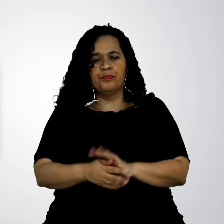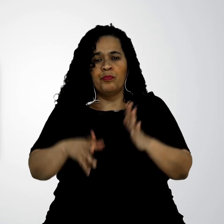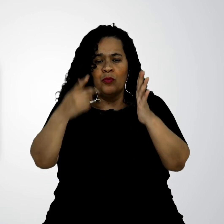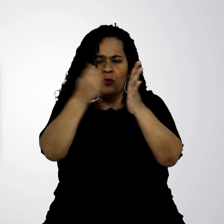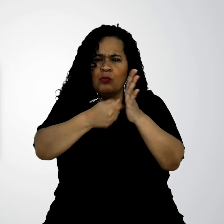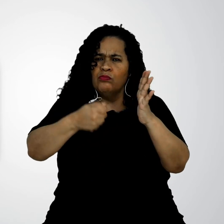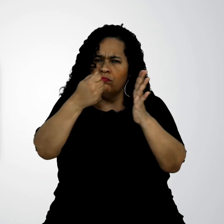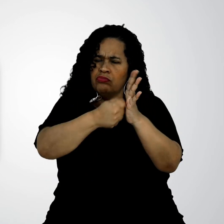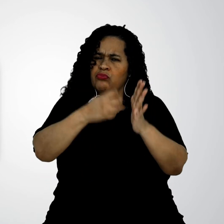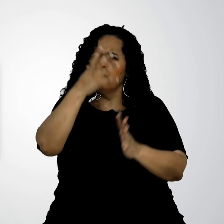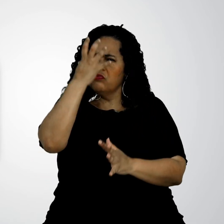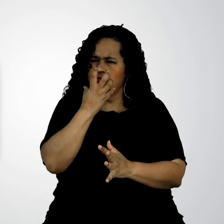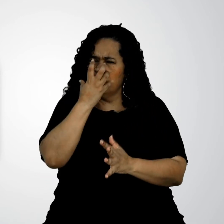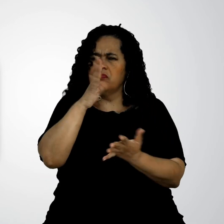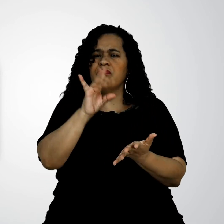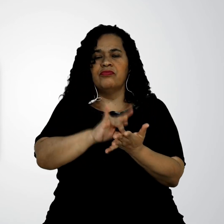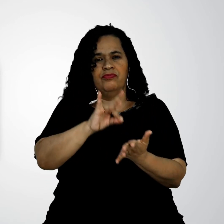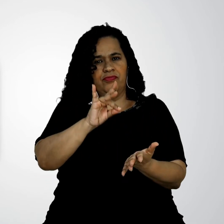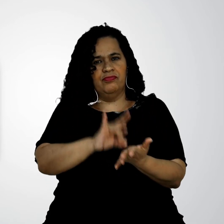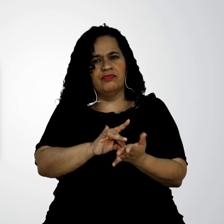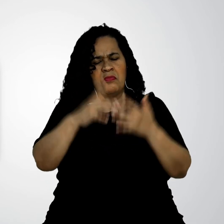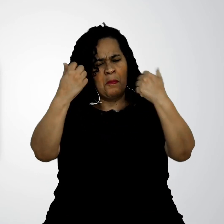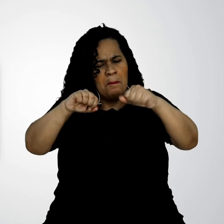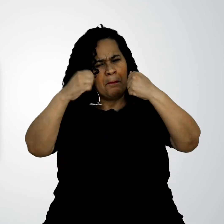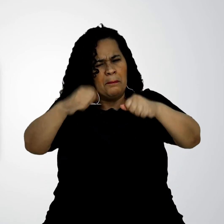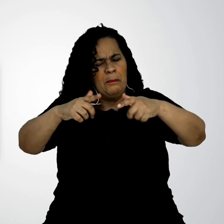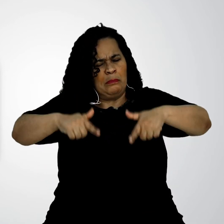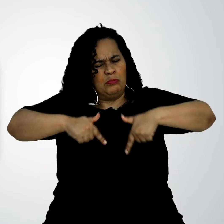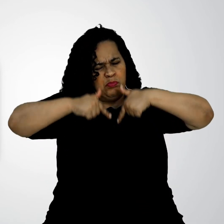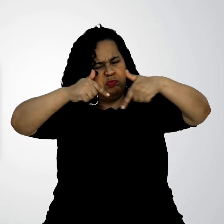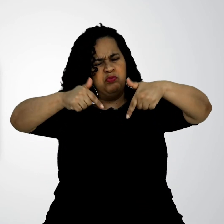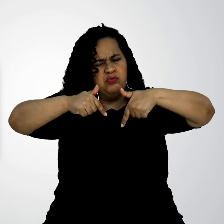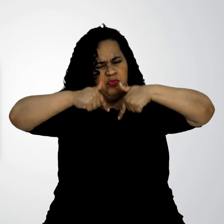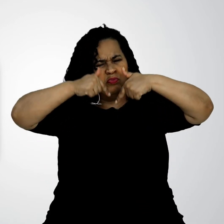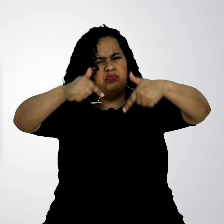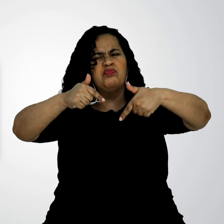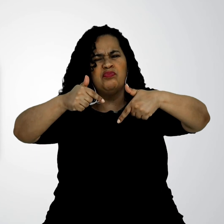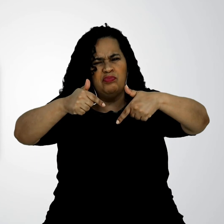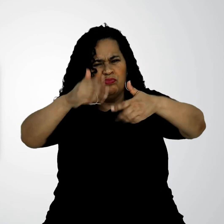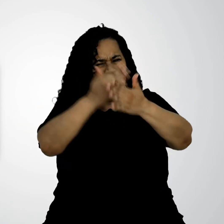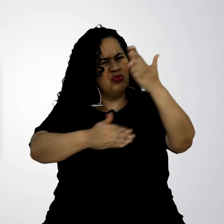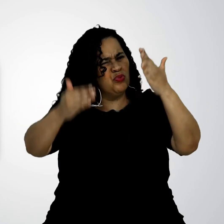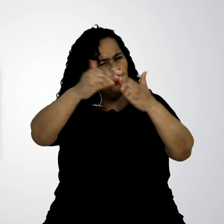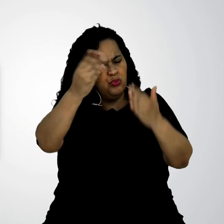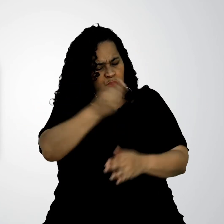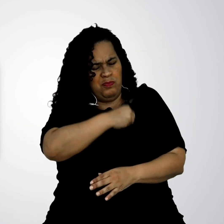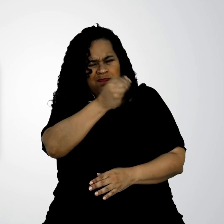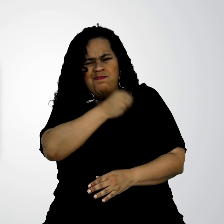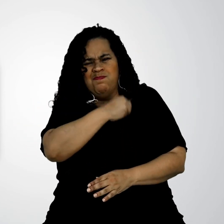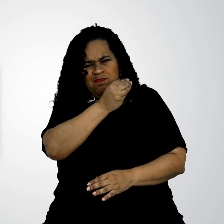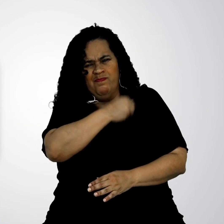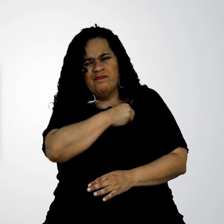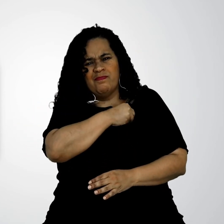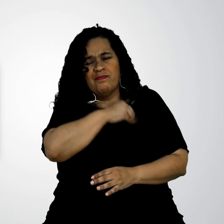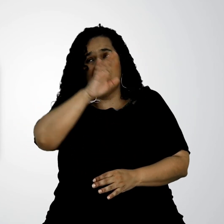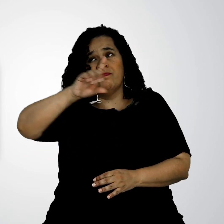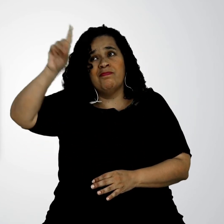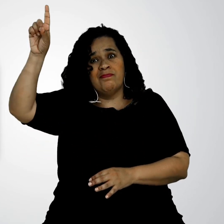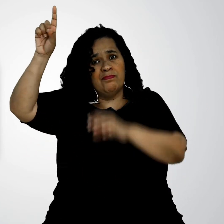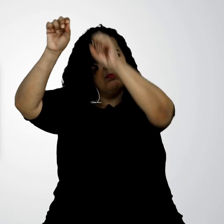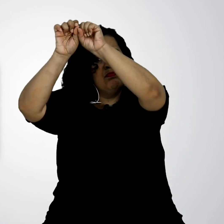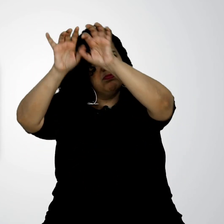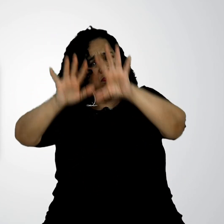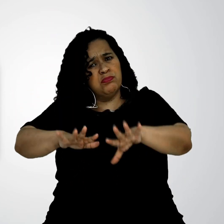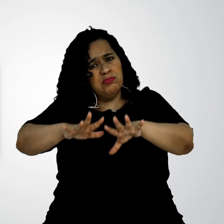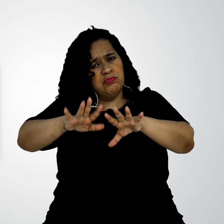luta é intensa, que a gente tem que lutar contra toda a desordem sexual, e enquanto nós estivermos lutando, Deus estará do nosso lado, nos